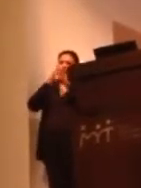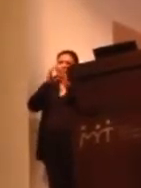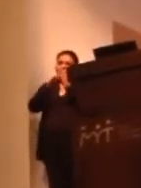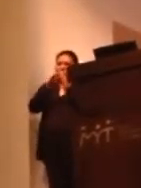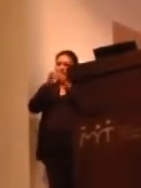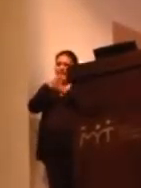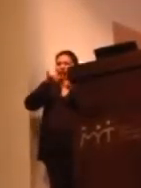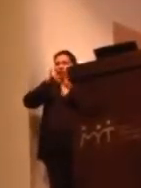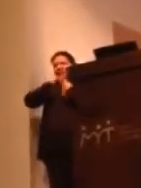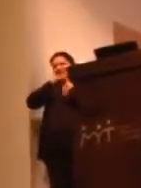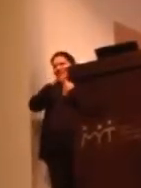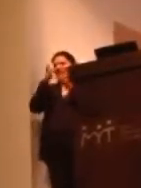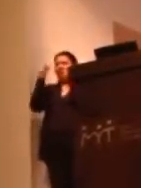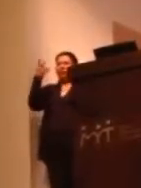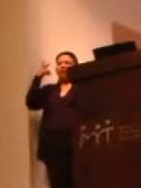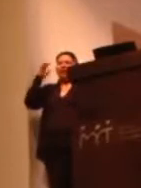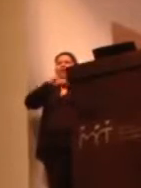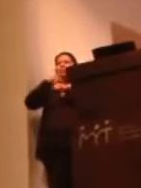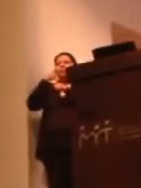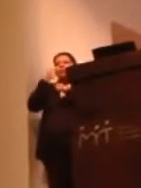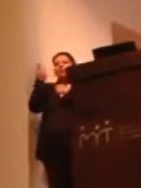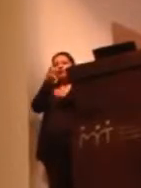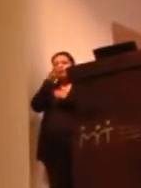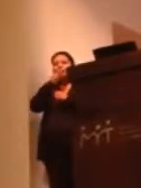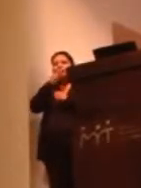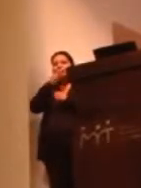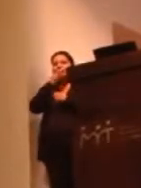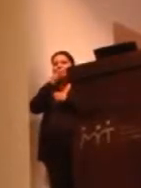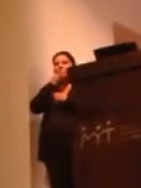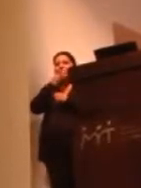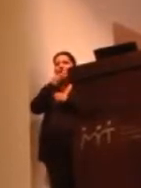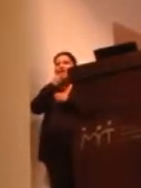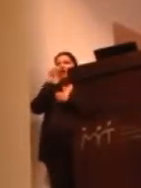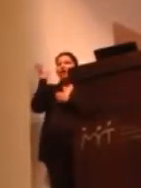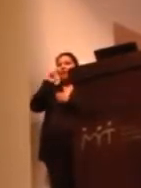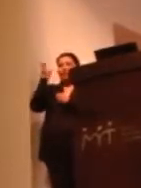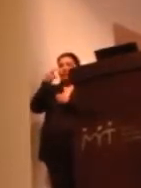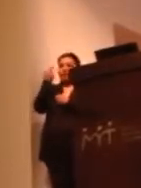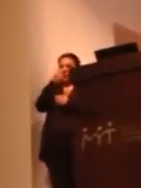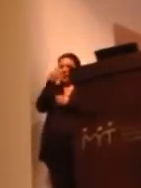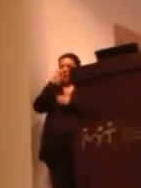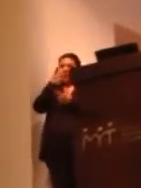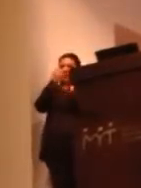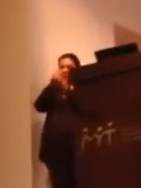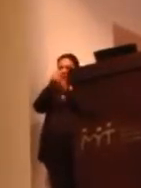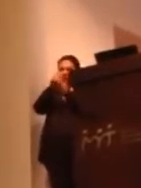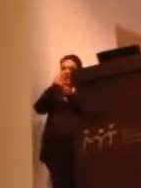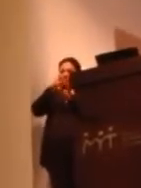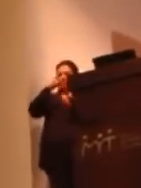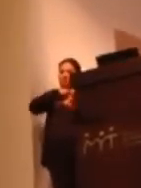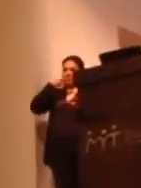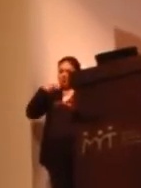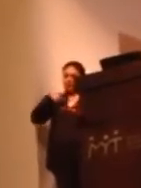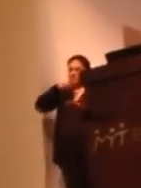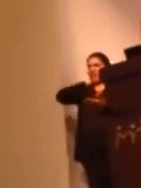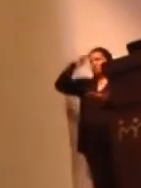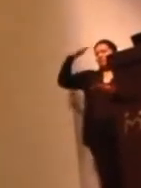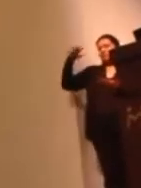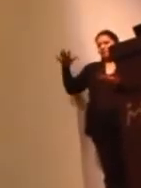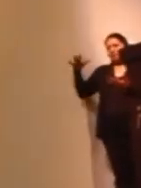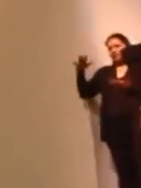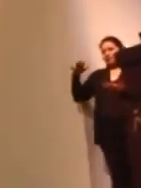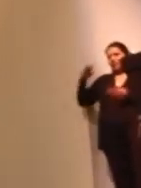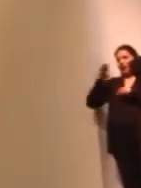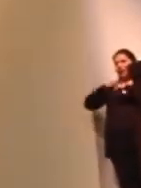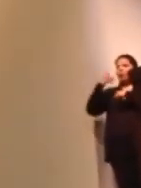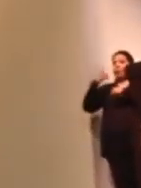bullying? ¿Y por qué los niños? ¿Y por qué los niños? Cuando los que tendríamos que ir a terapia somos nosotros. Porque queremos hacer